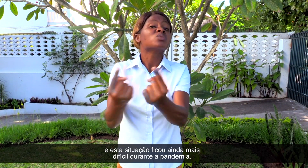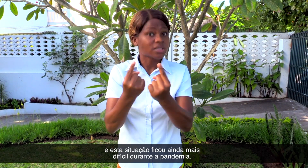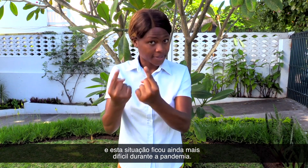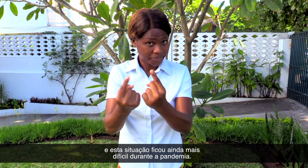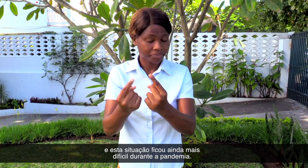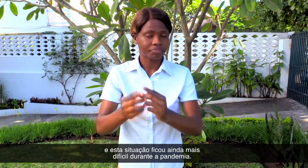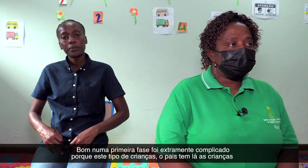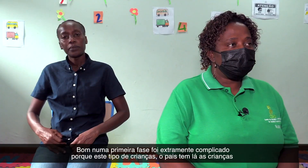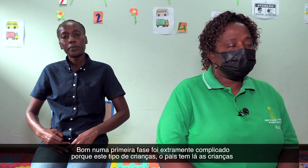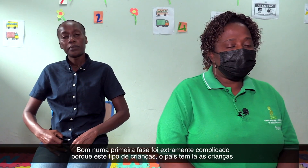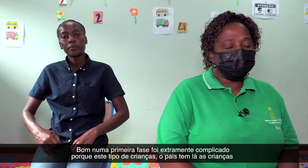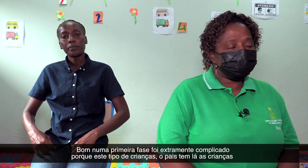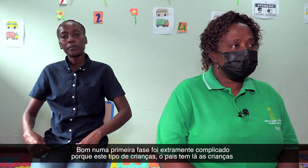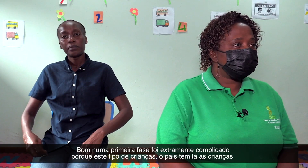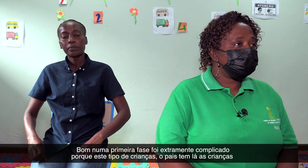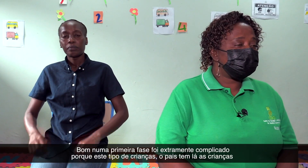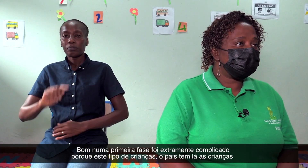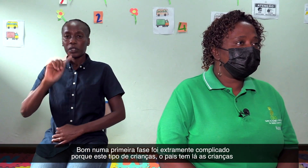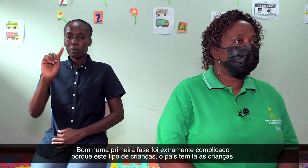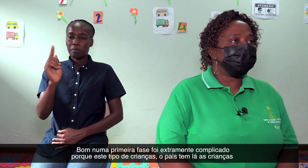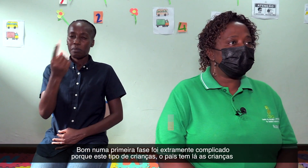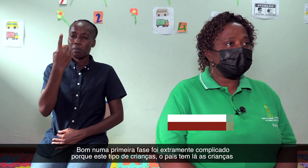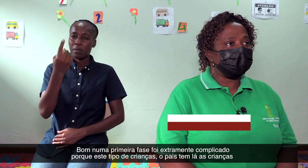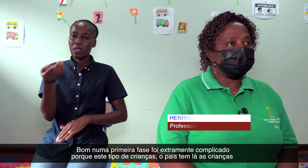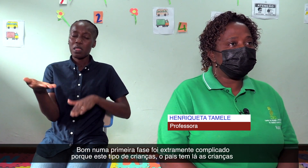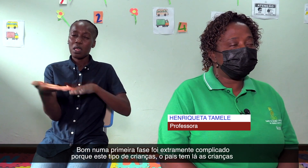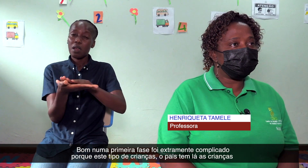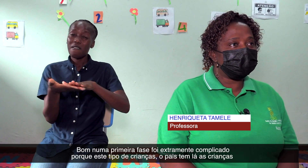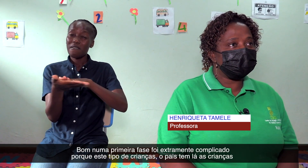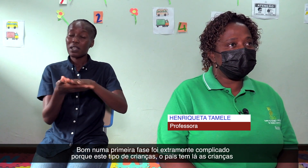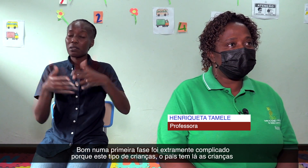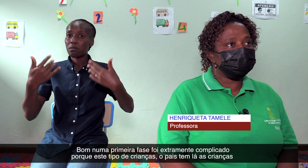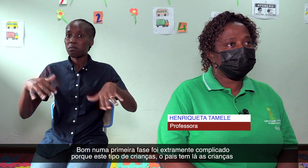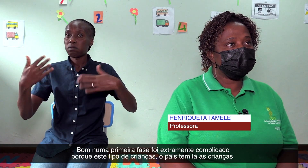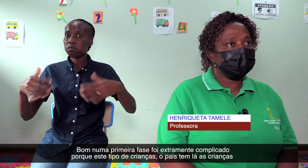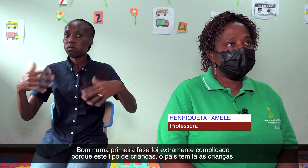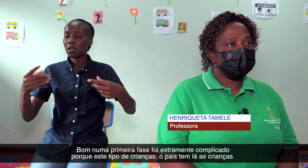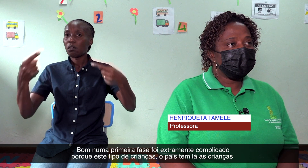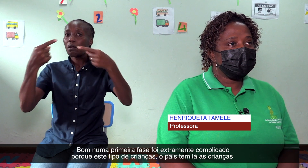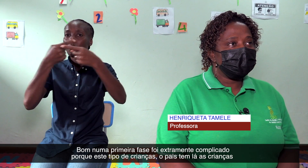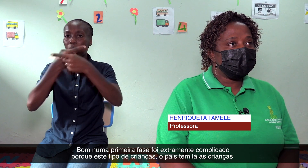pandemia. Bom, numa primeira fase foi extremamente complicado, porque